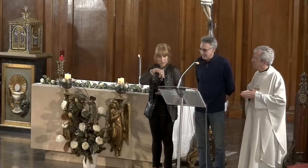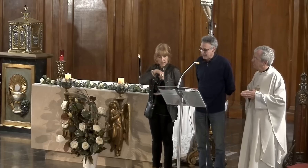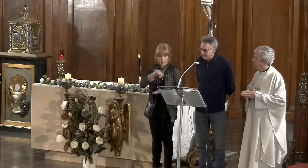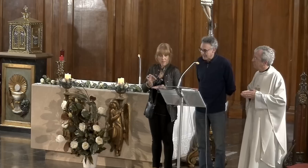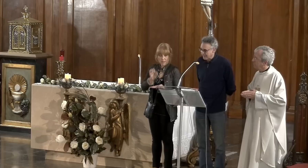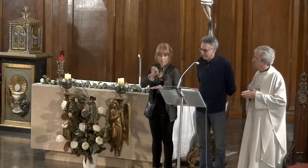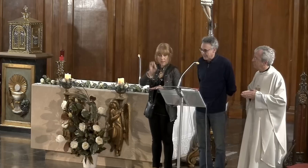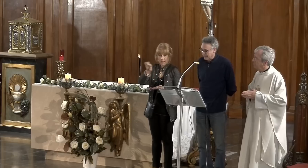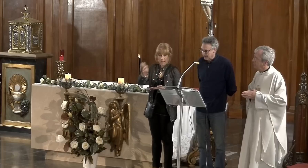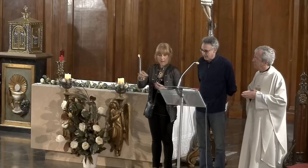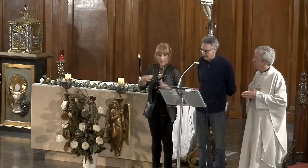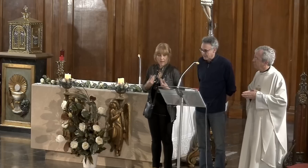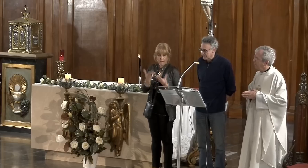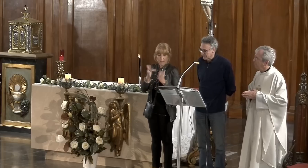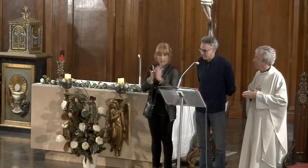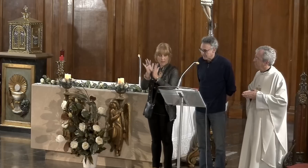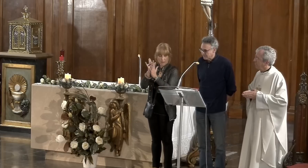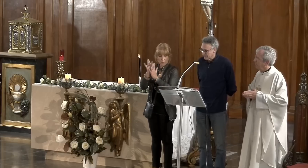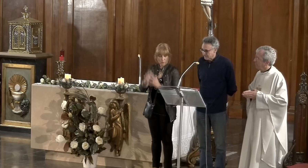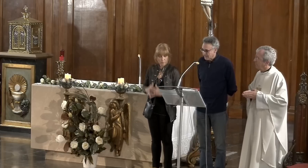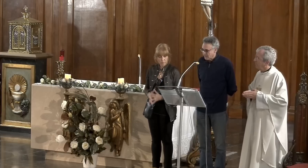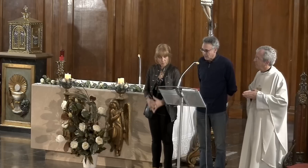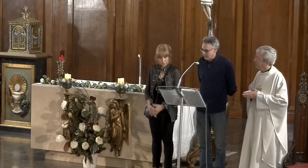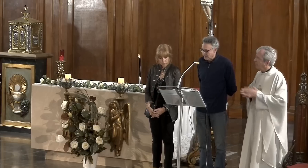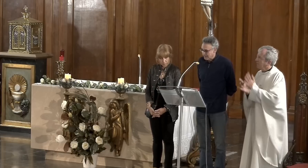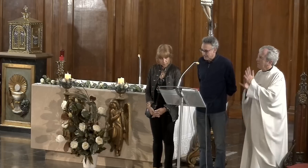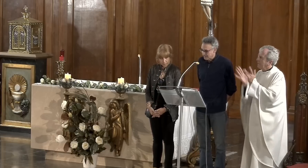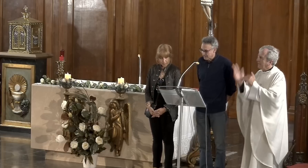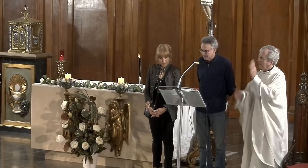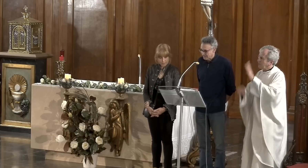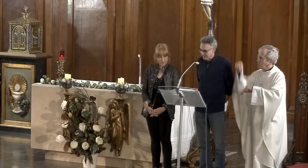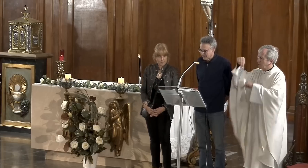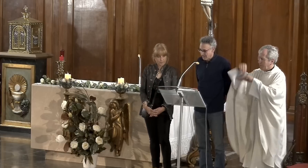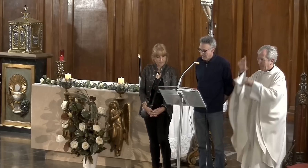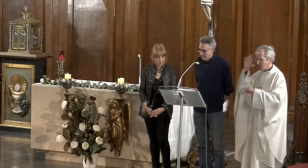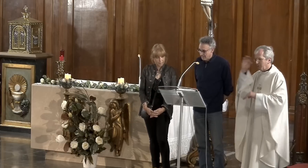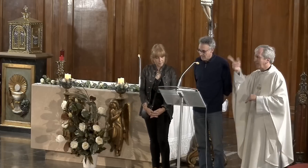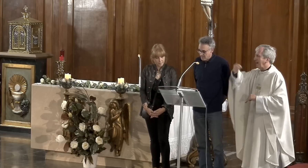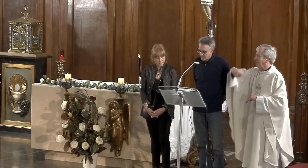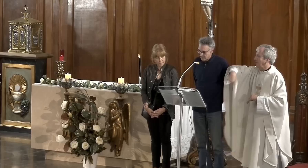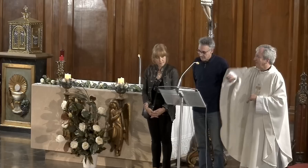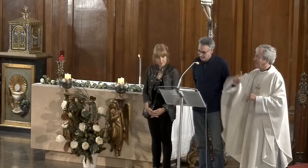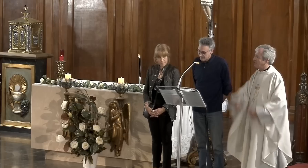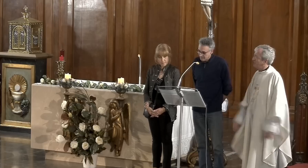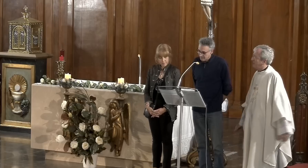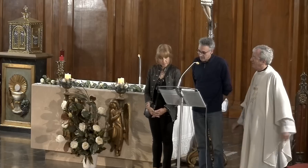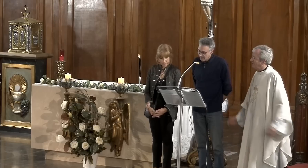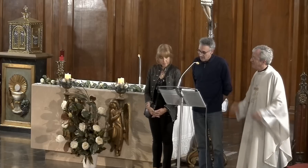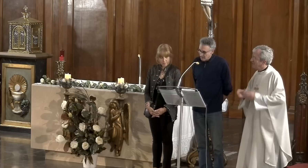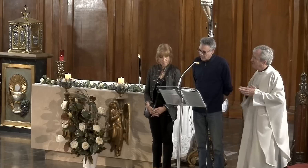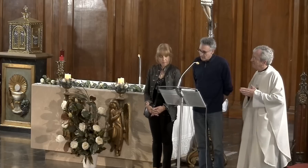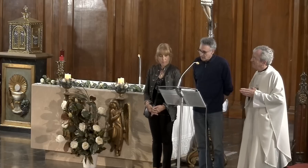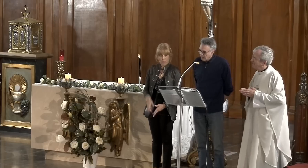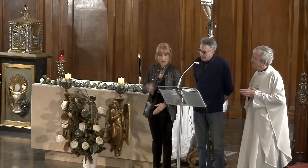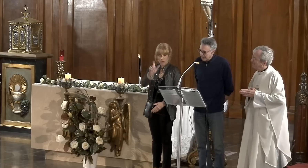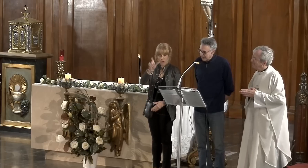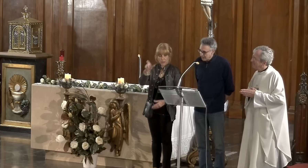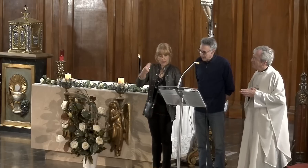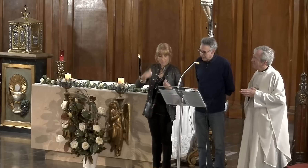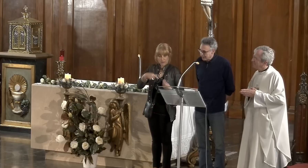la semilla de la vida de Dios oremos Jesús resucitado escúchanos por todos aquellos que